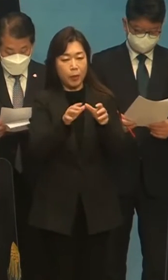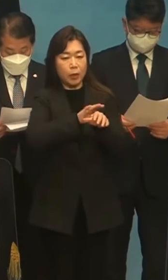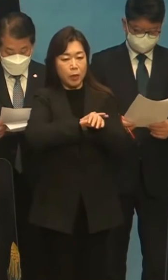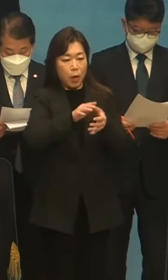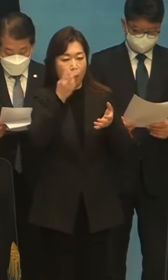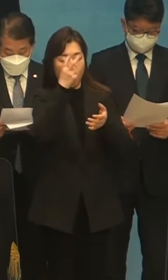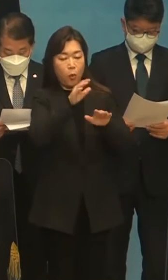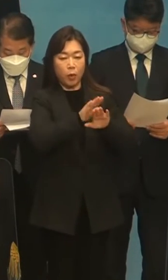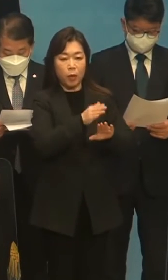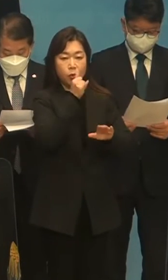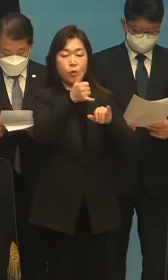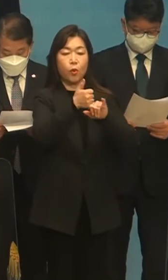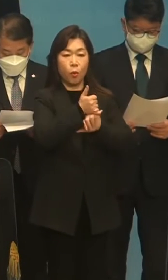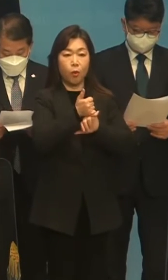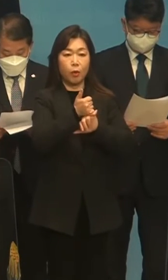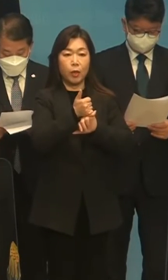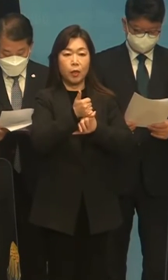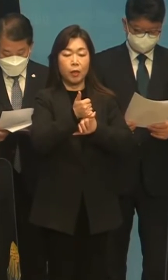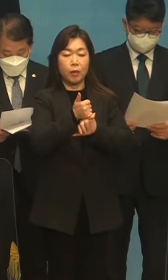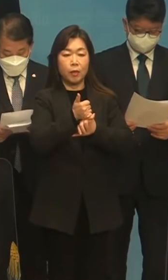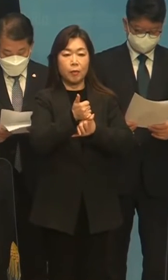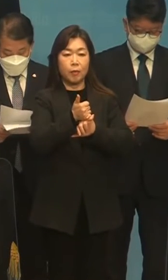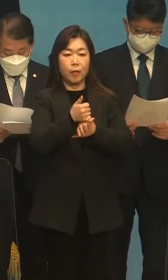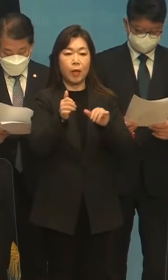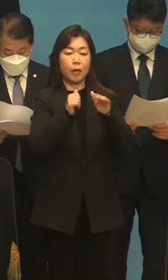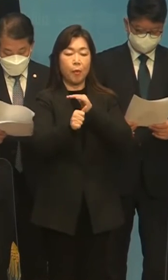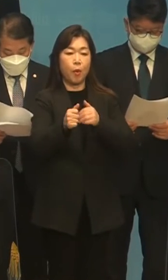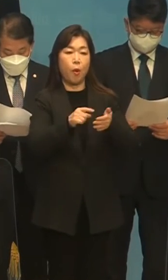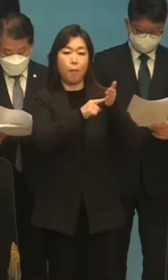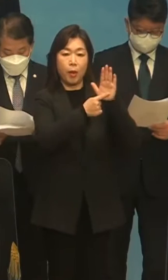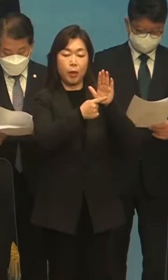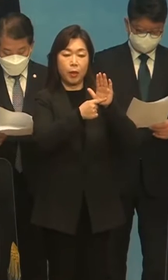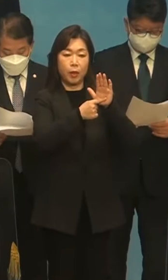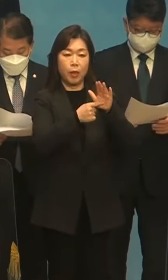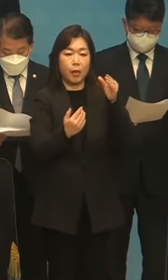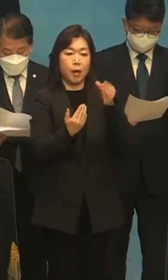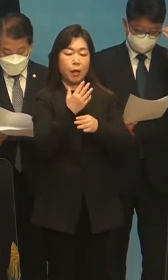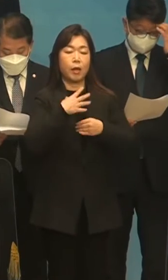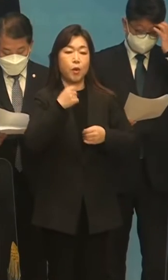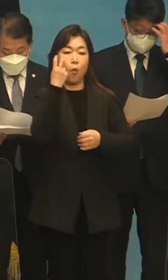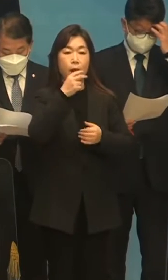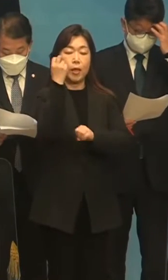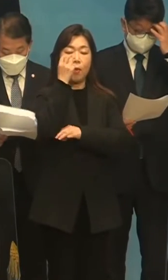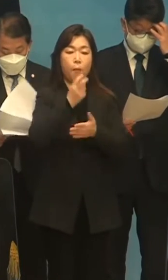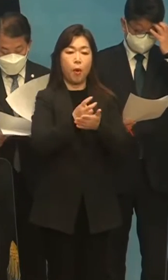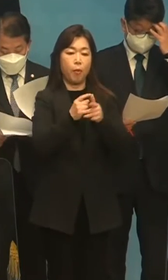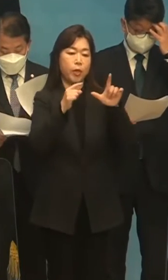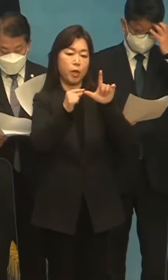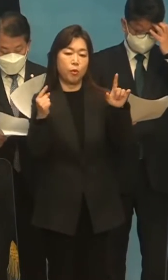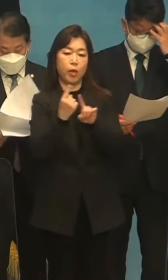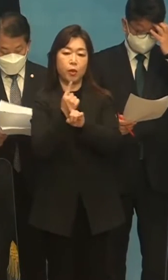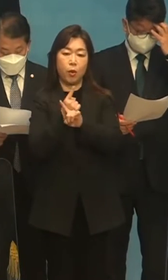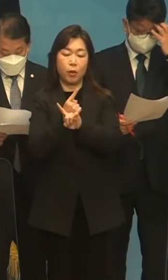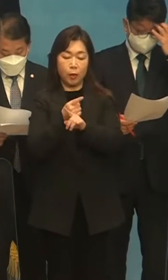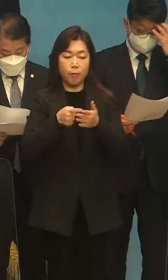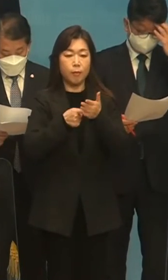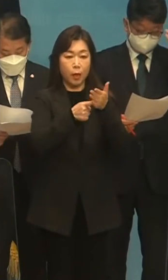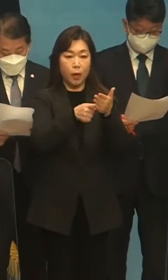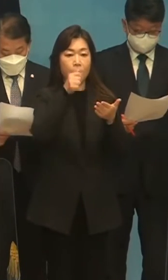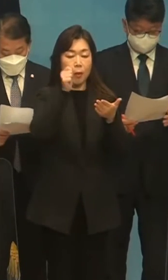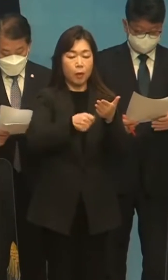적절하게 보호될 수 있도록 하는 유정주 의원 대표 발의 재난 및 안전관리 기본법 일부 개정안이 차질